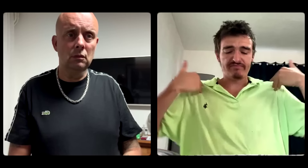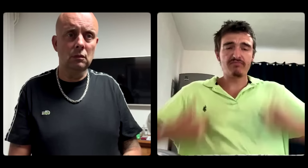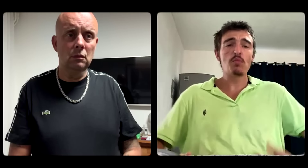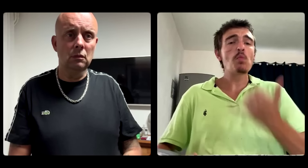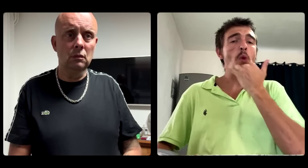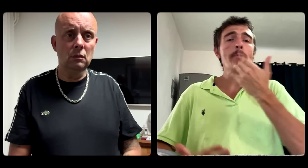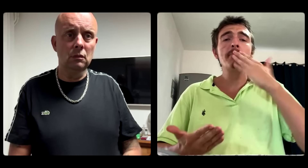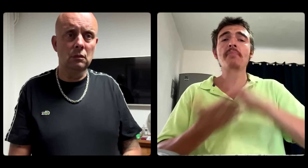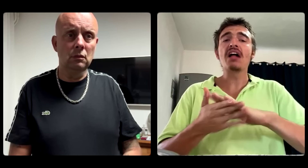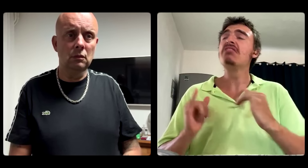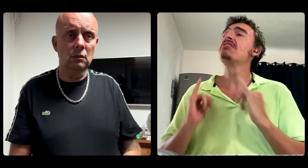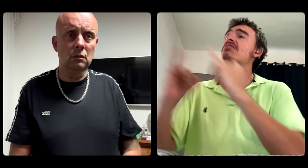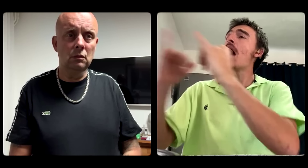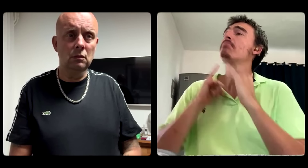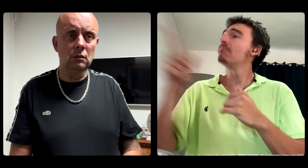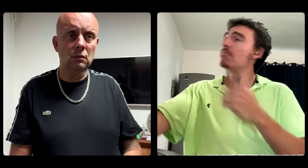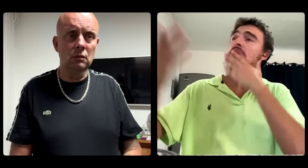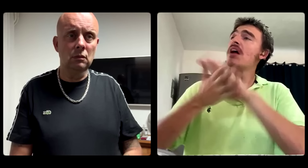Dank je. Ja,